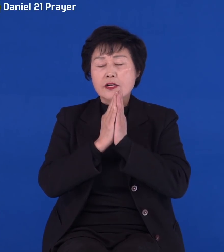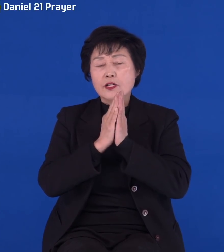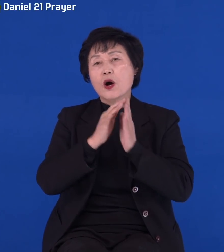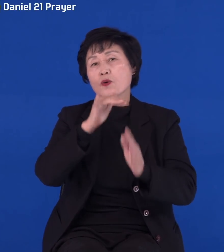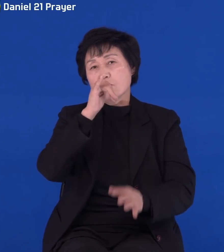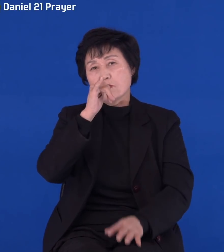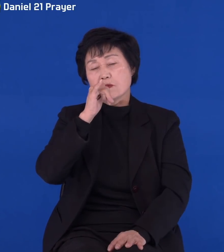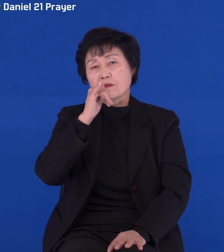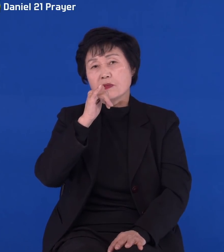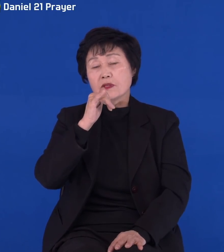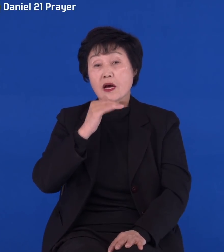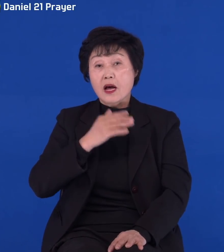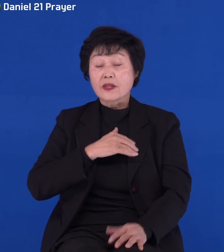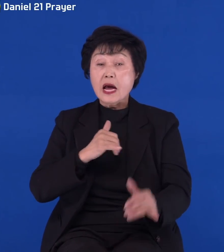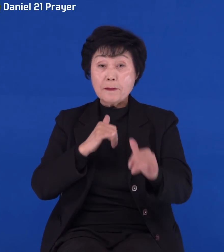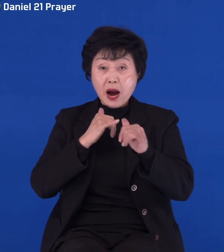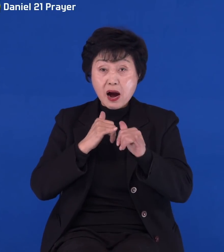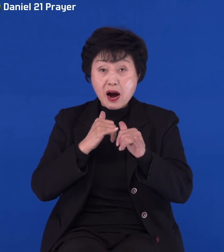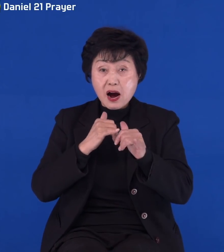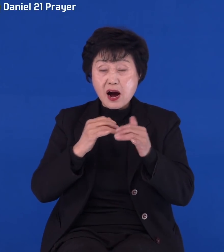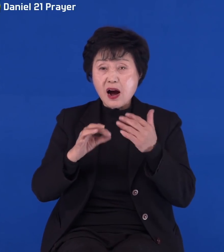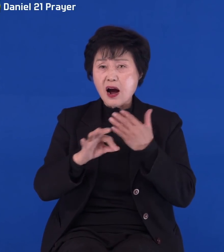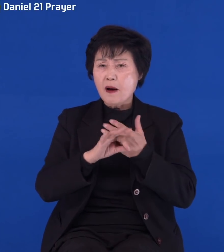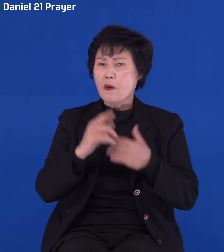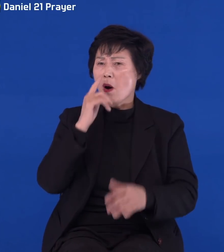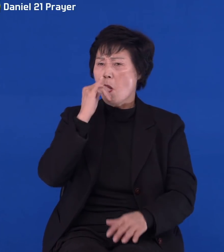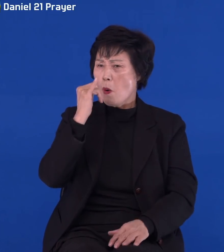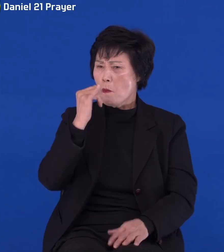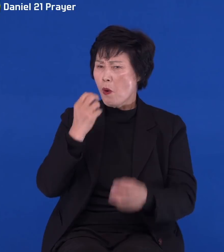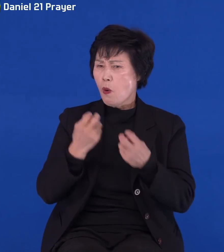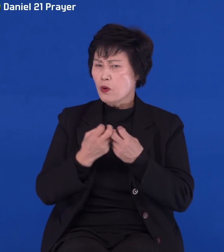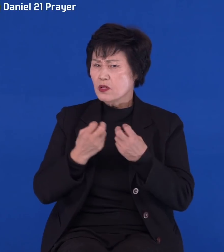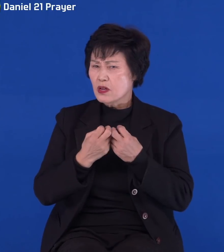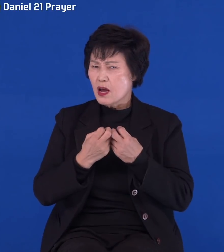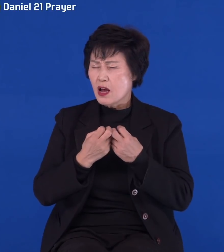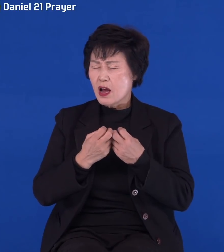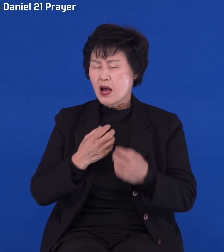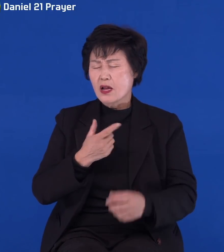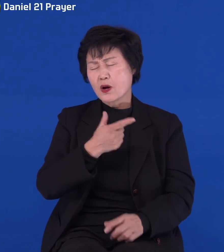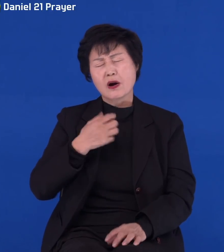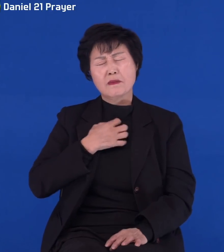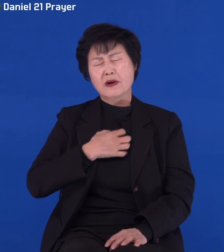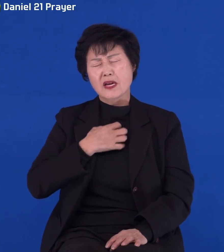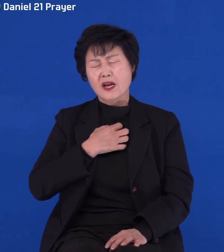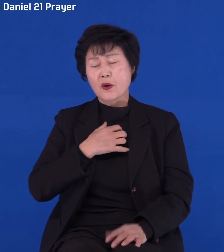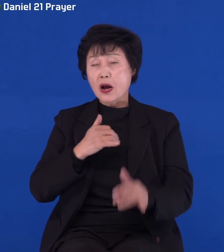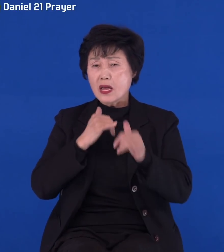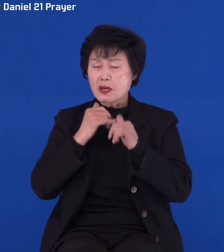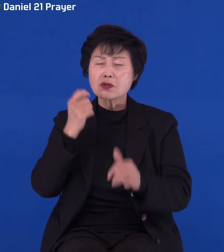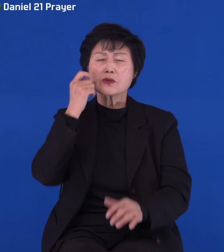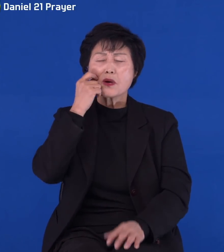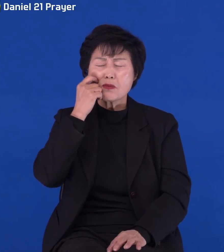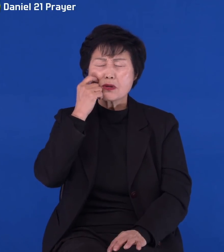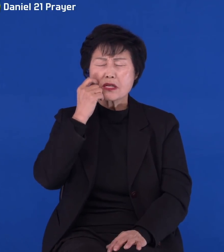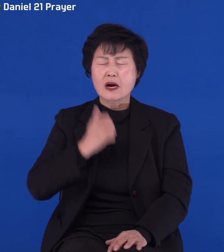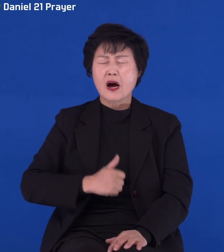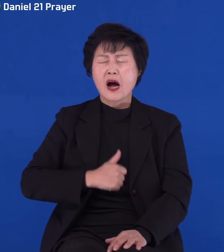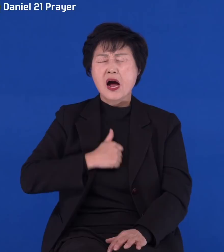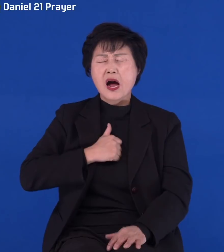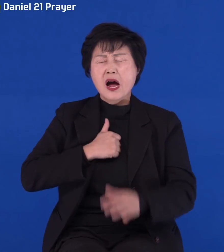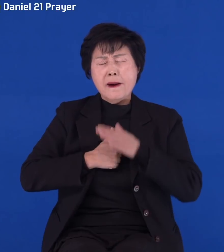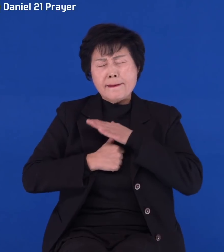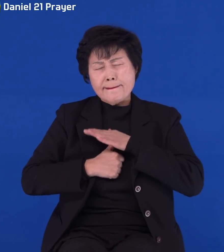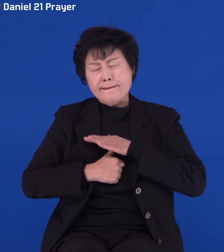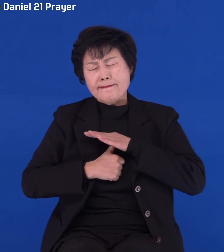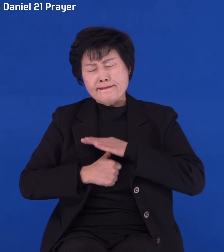하니까 너무 괴로우니까 하루에 소주 7병, 8병씩 6개월 동안 마시게 됐어요. 그 분노를 삭히려고, 그리고